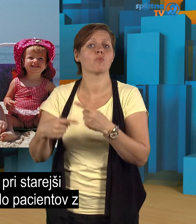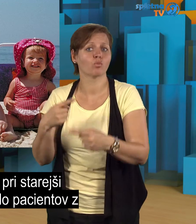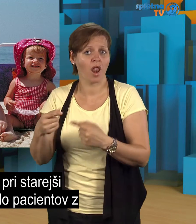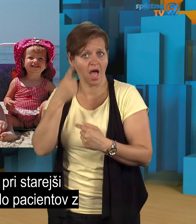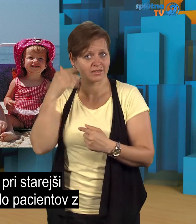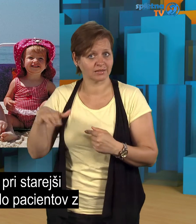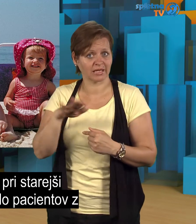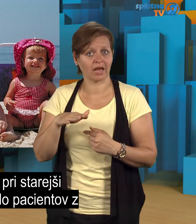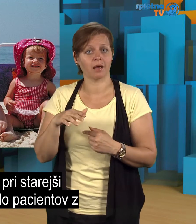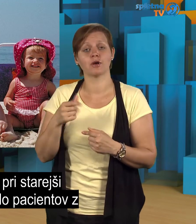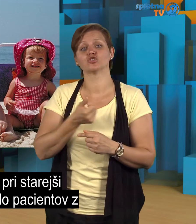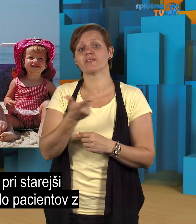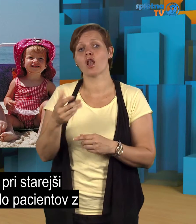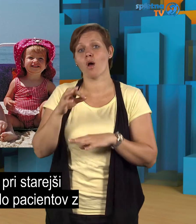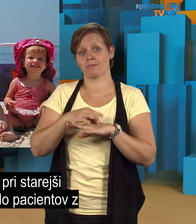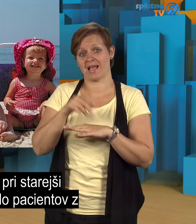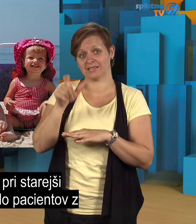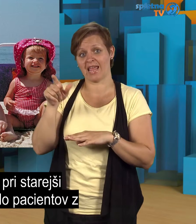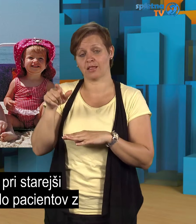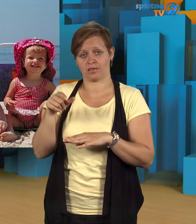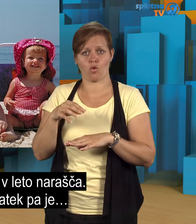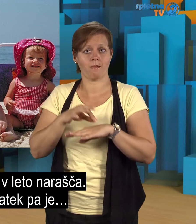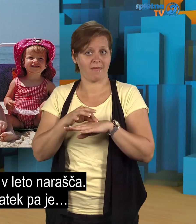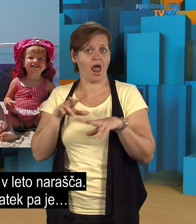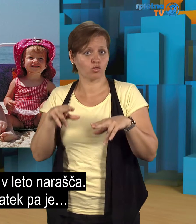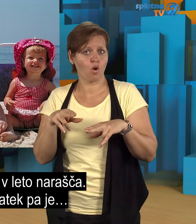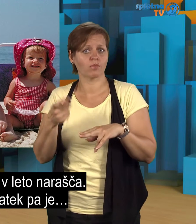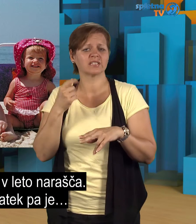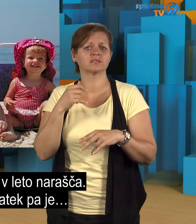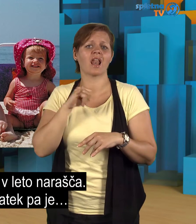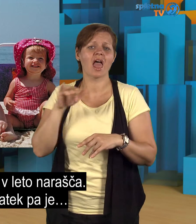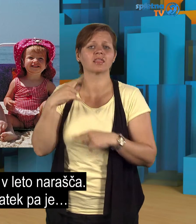pacientov z melanomom iz leta v leto narašča.